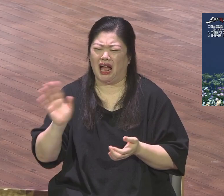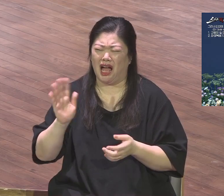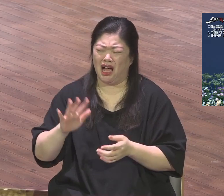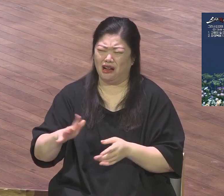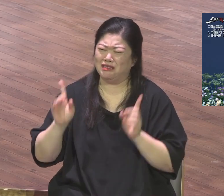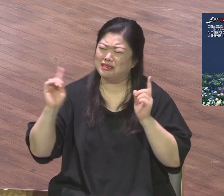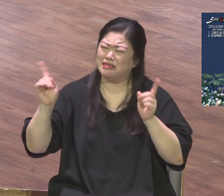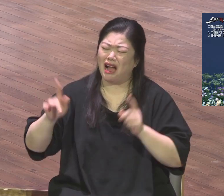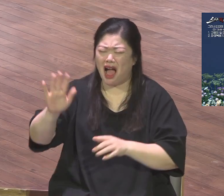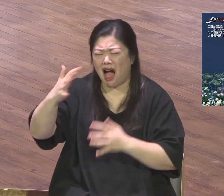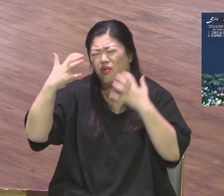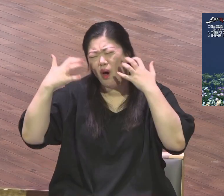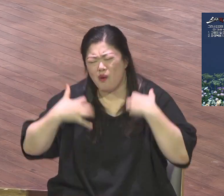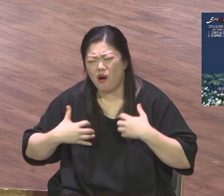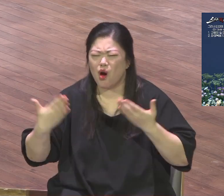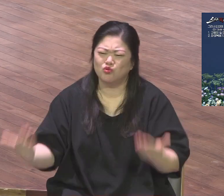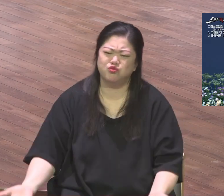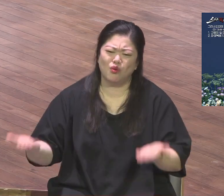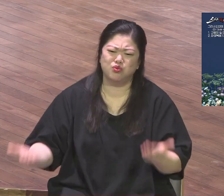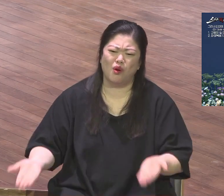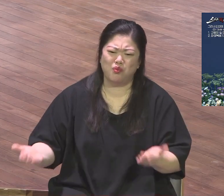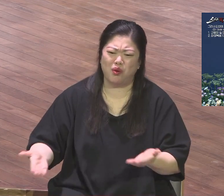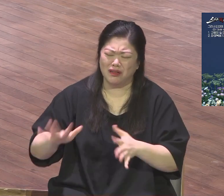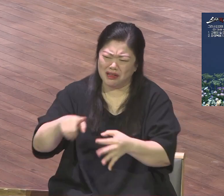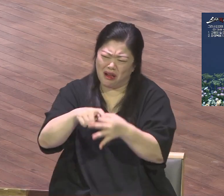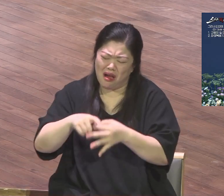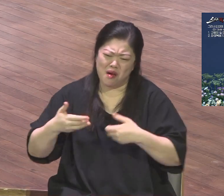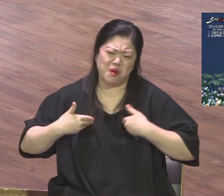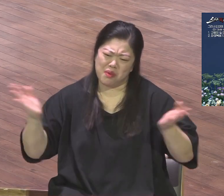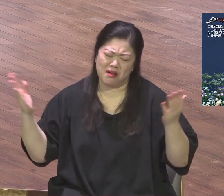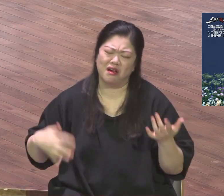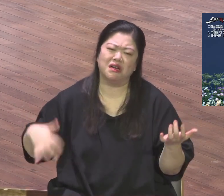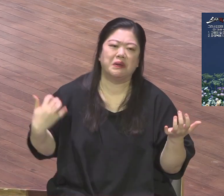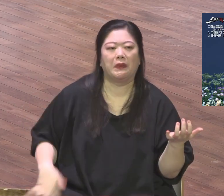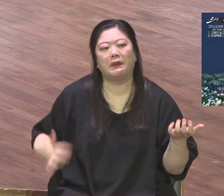개미와 배짱이 이야기 1탄인데 2탄이 있어요.